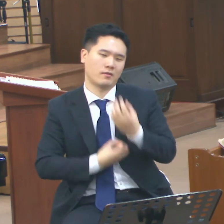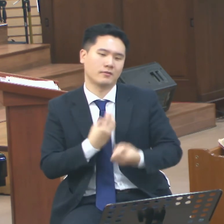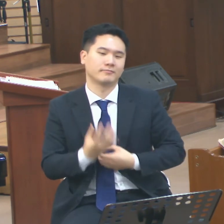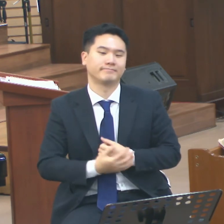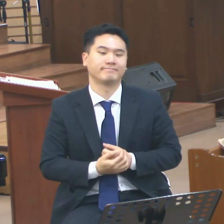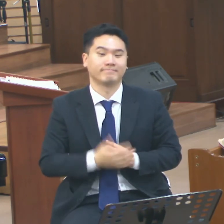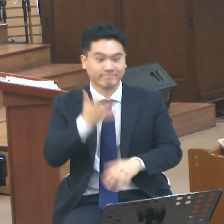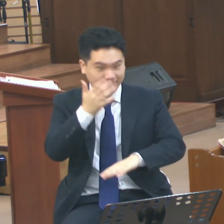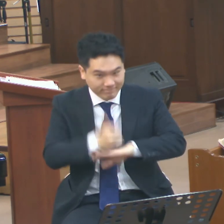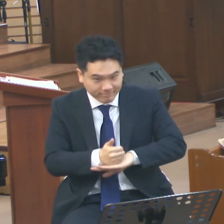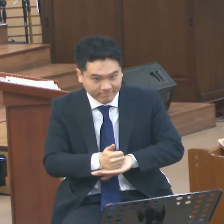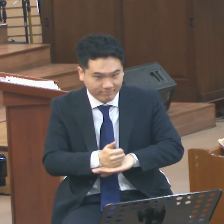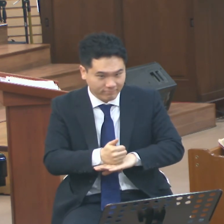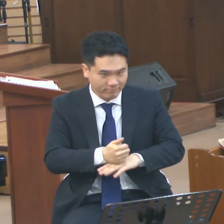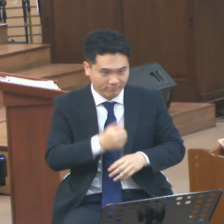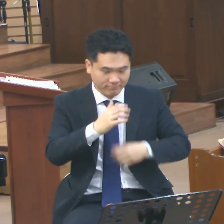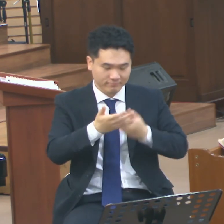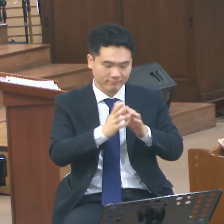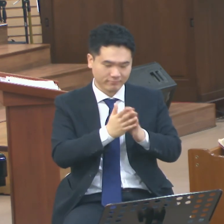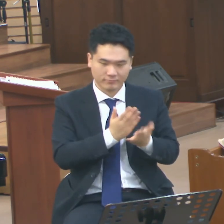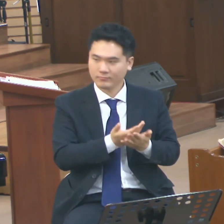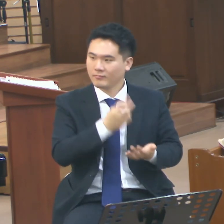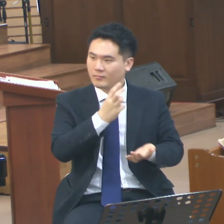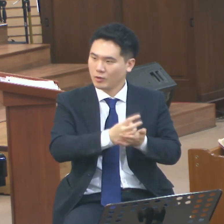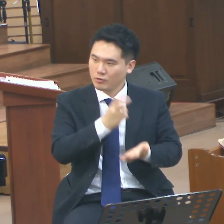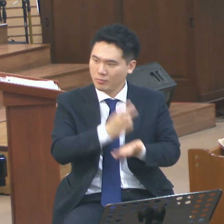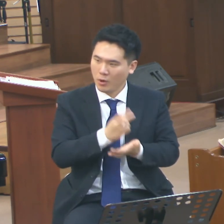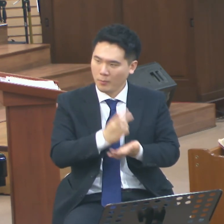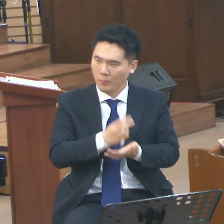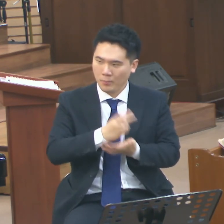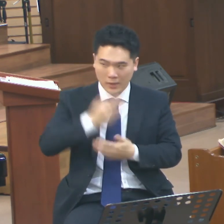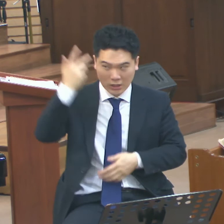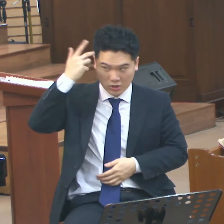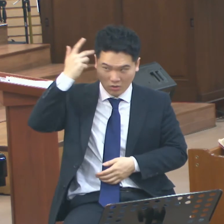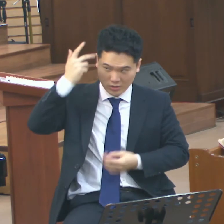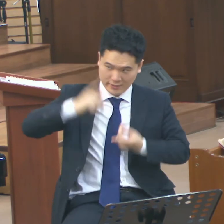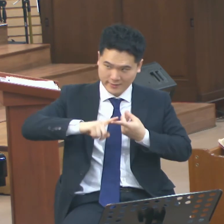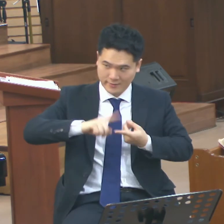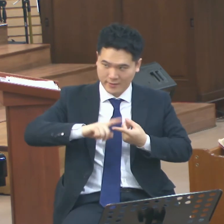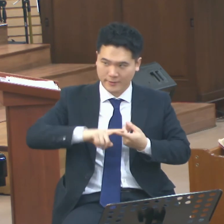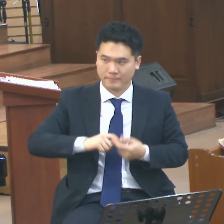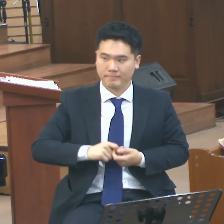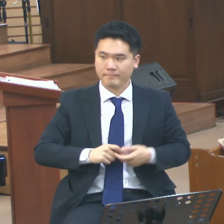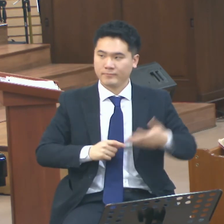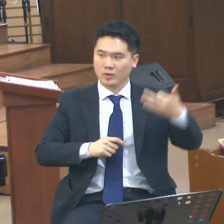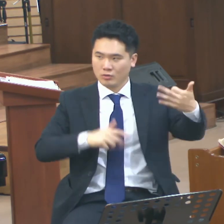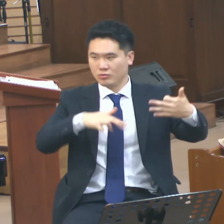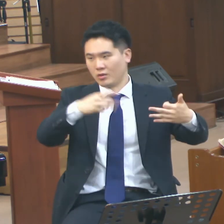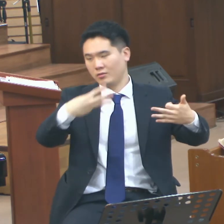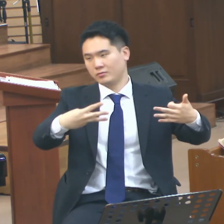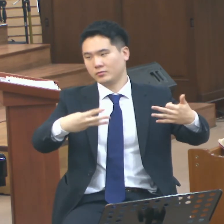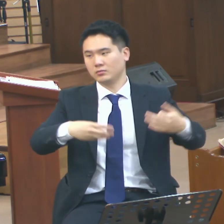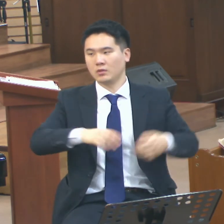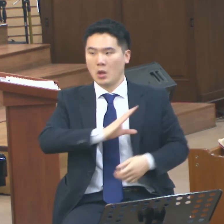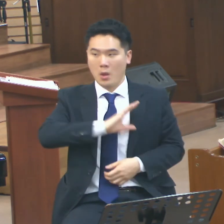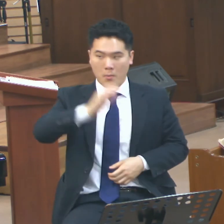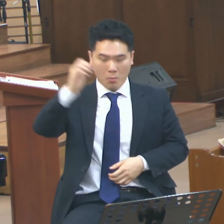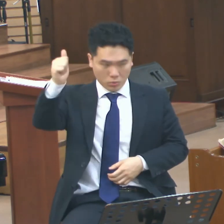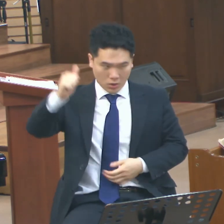마지막 율법의 정신에 대한 말씀을 19절 이하에서 해주셨습니다. 자, 19절 말씀을 보니까 모세가 너희에게